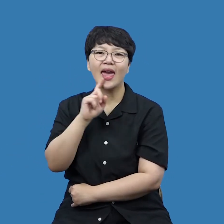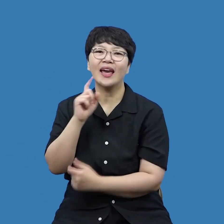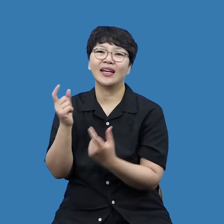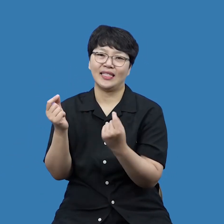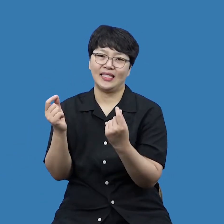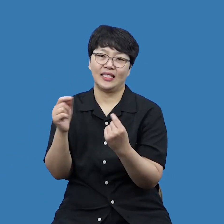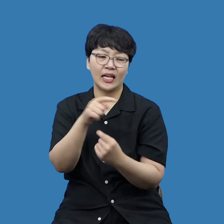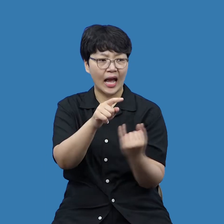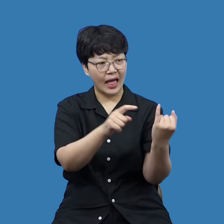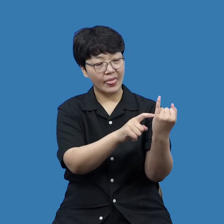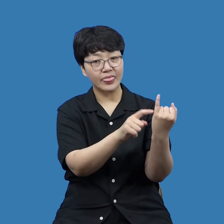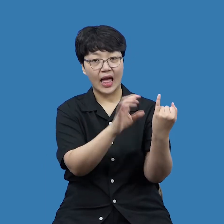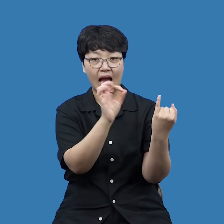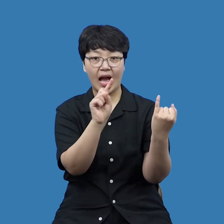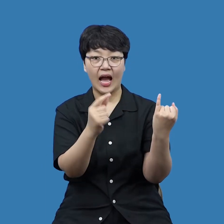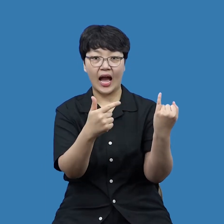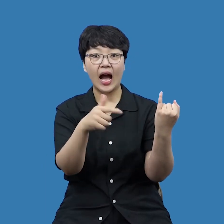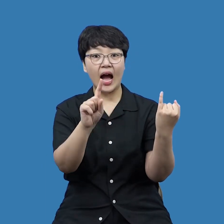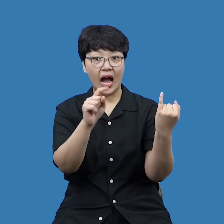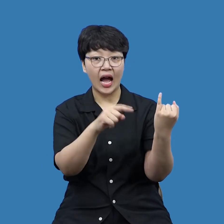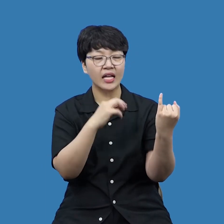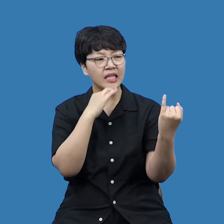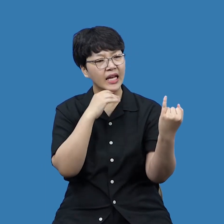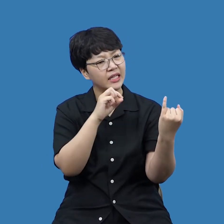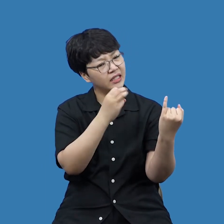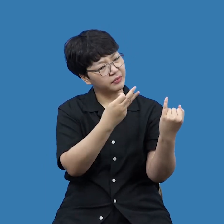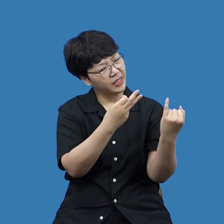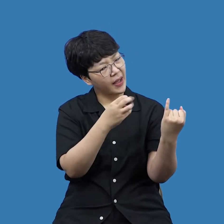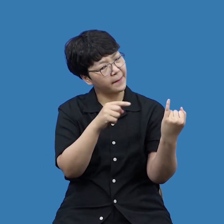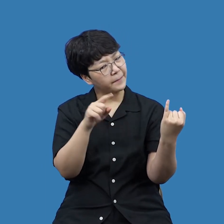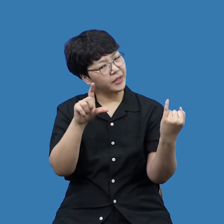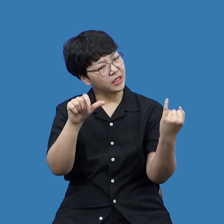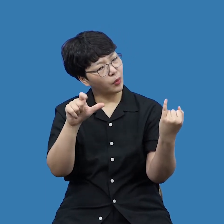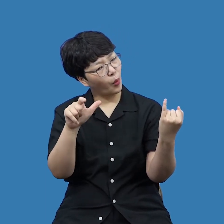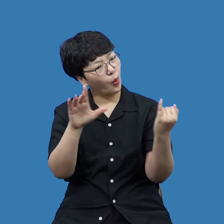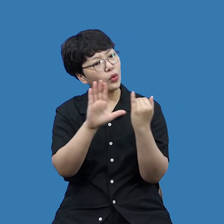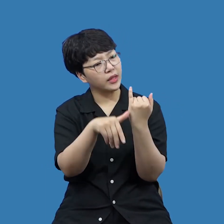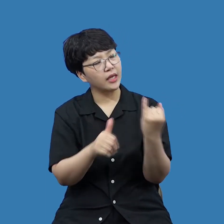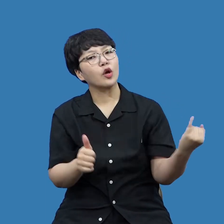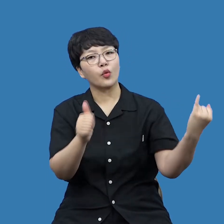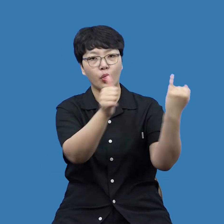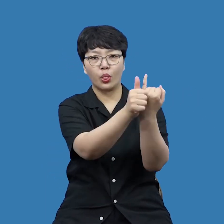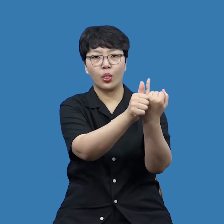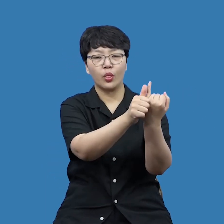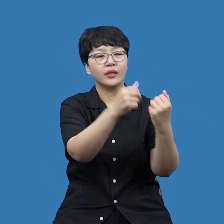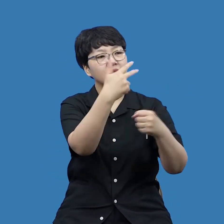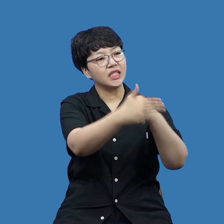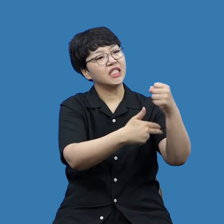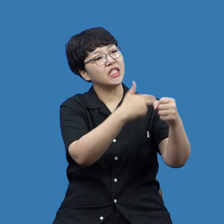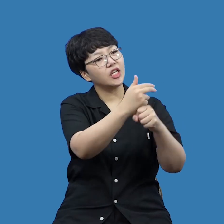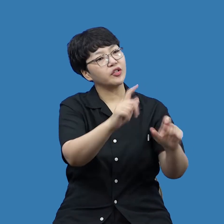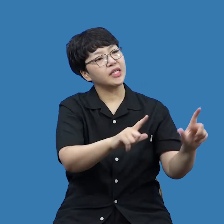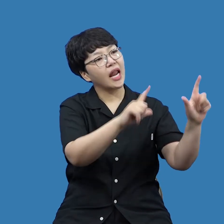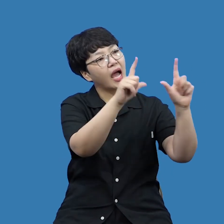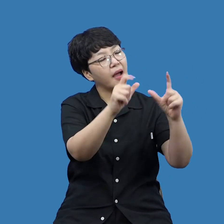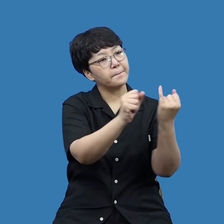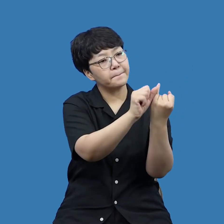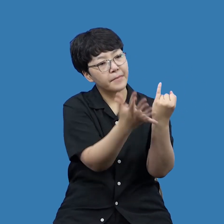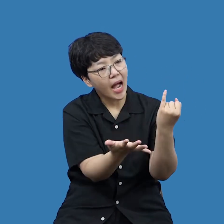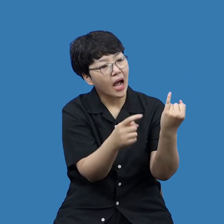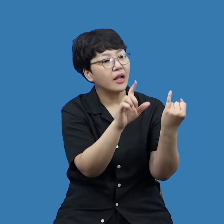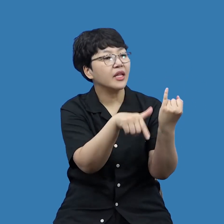7년을 살고, 그러니까 뭐 빨라야 20세, 21세, 22세.